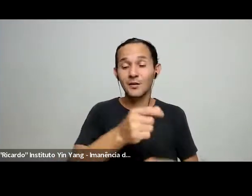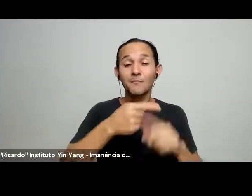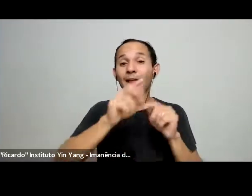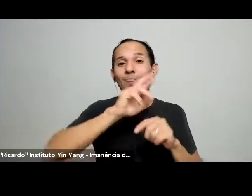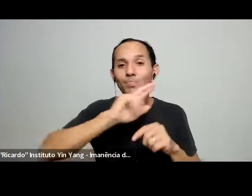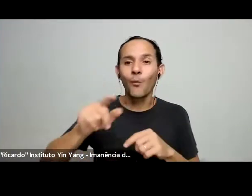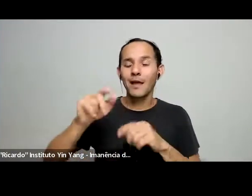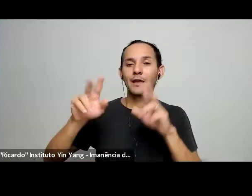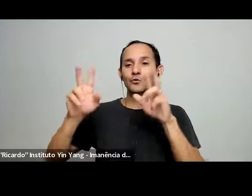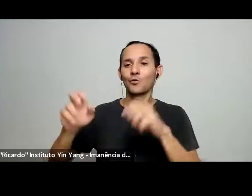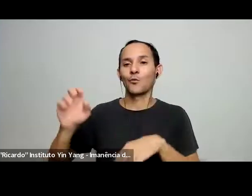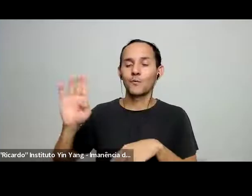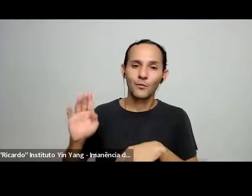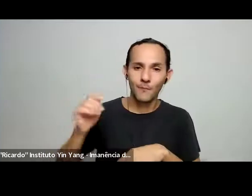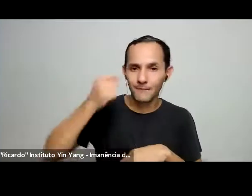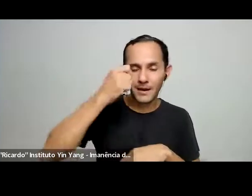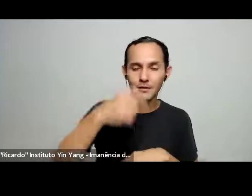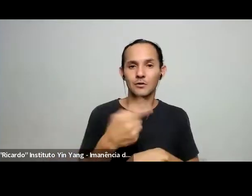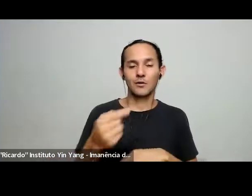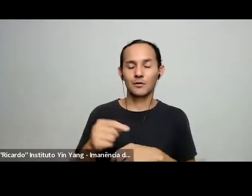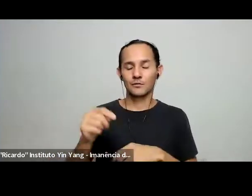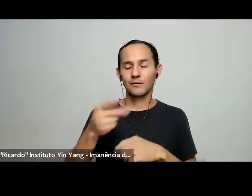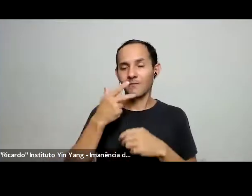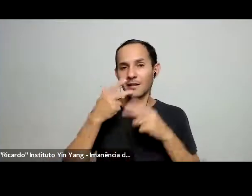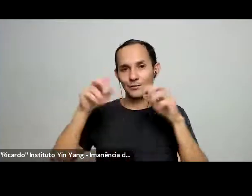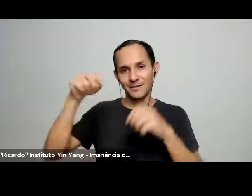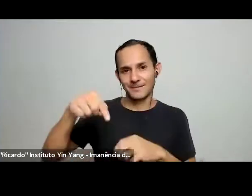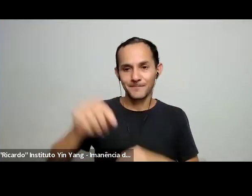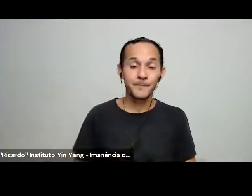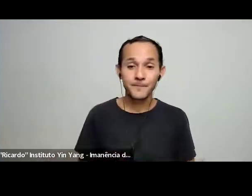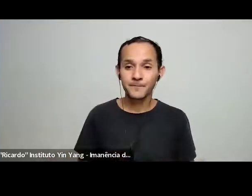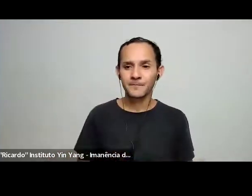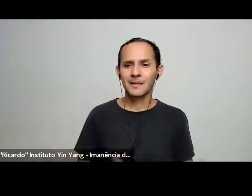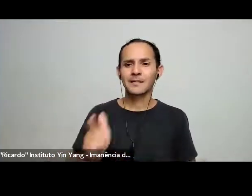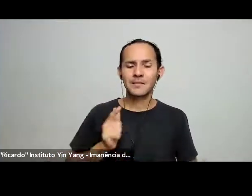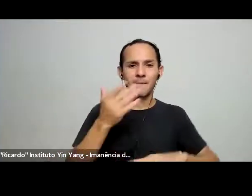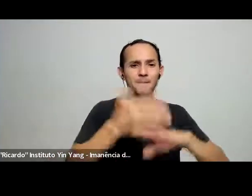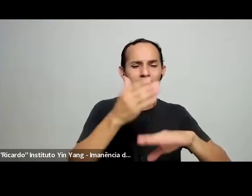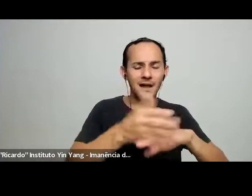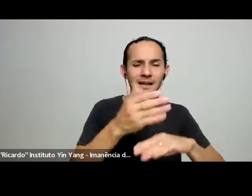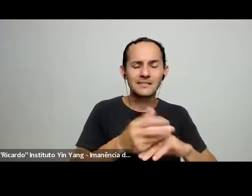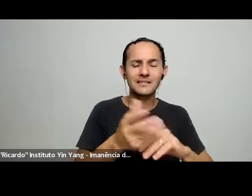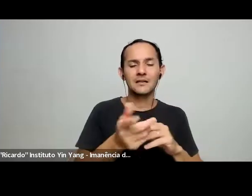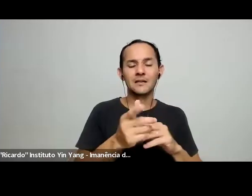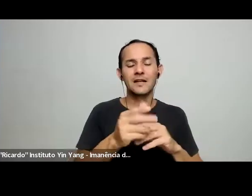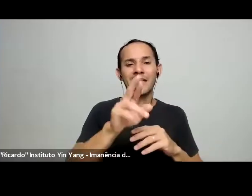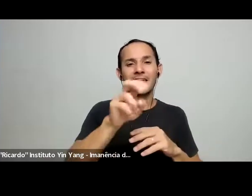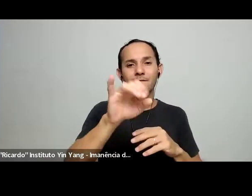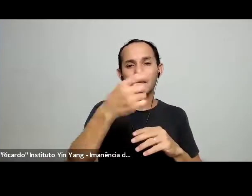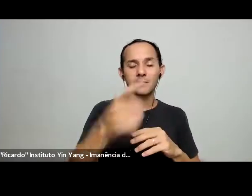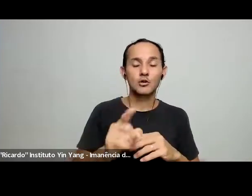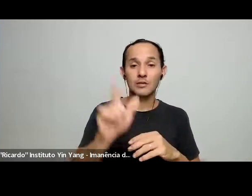desse trabalho do que a gente está falando aqui. Havia revisões de literatura, mas sem dados